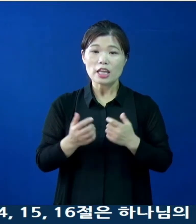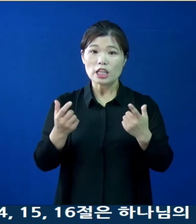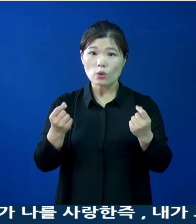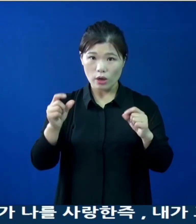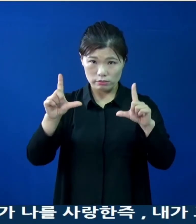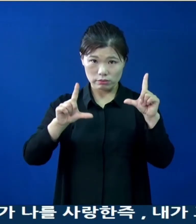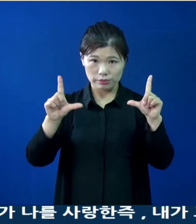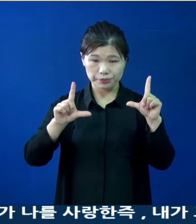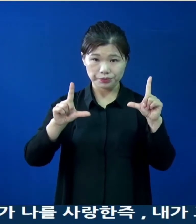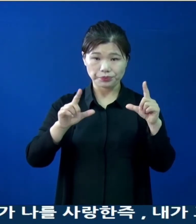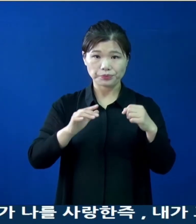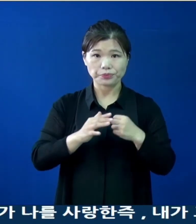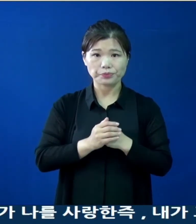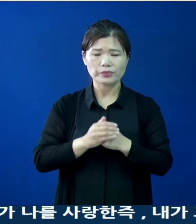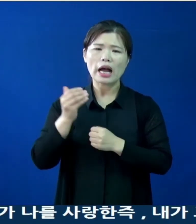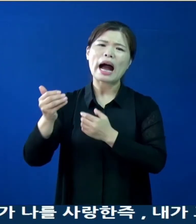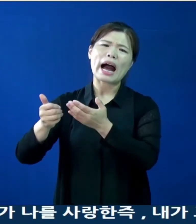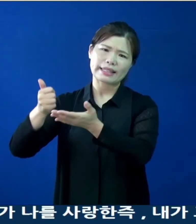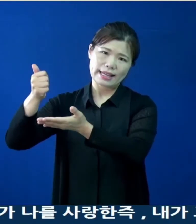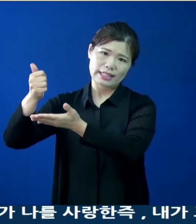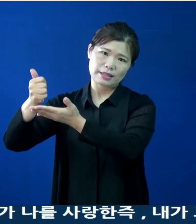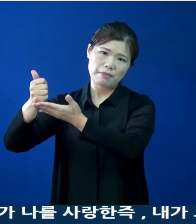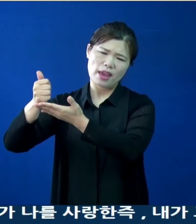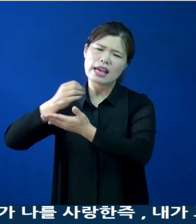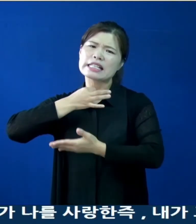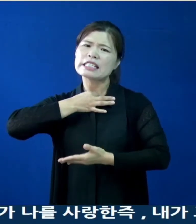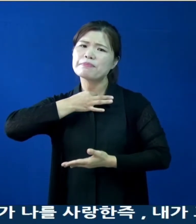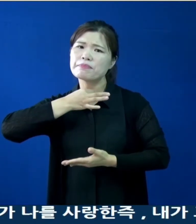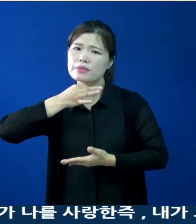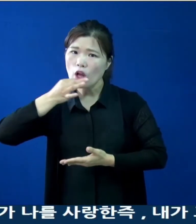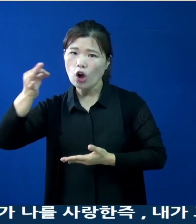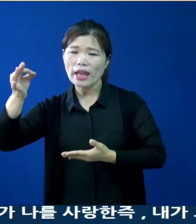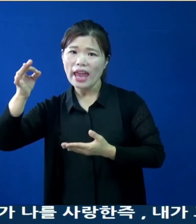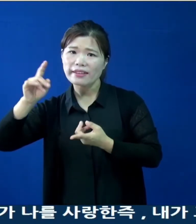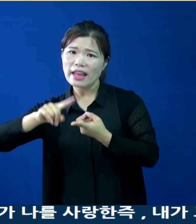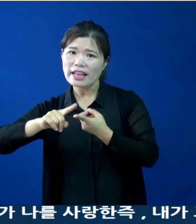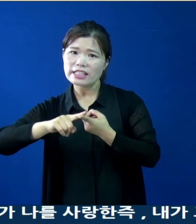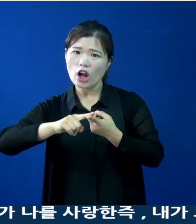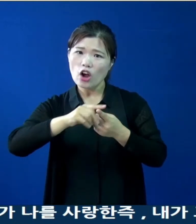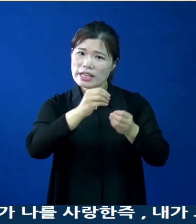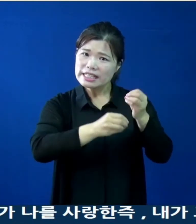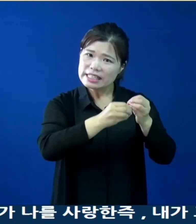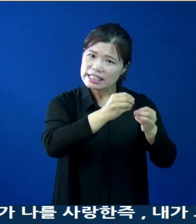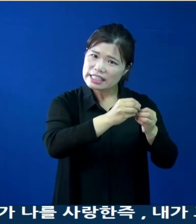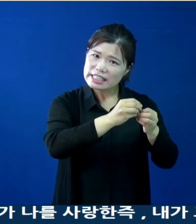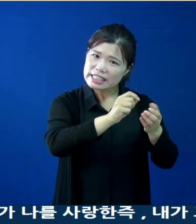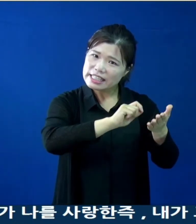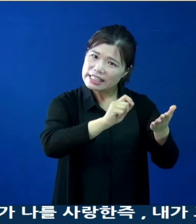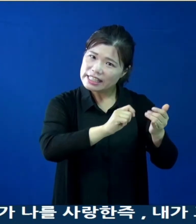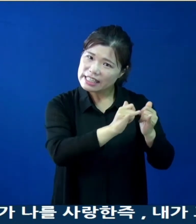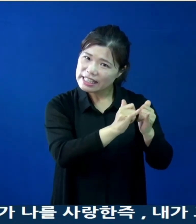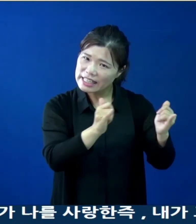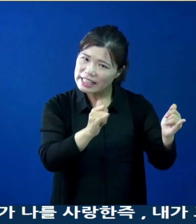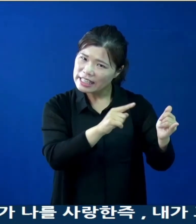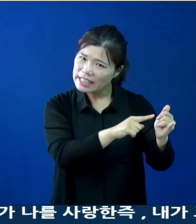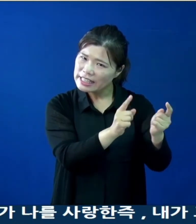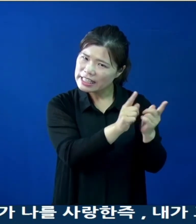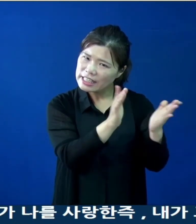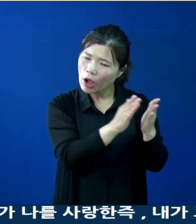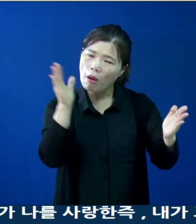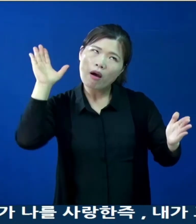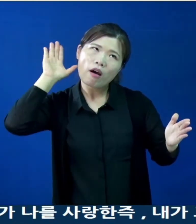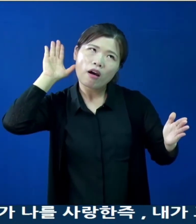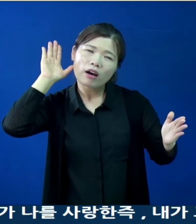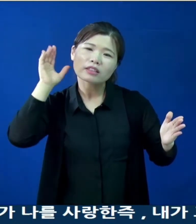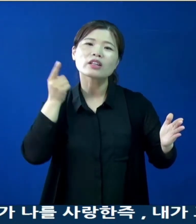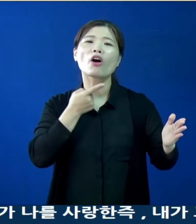모습은 하나님의 음성을 시인이 직접 들었던 그 마음의 확신,